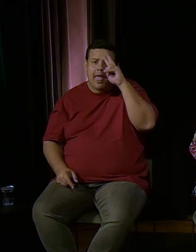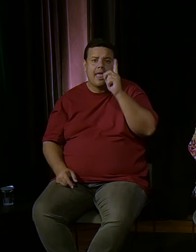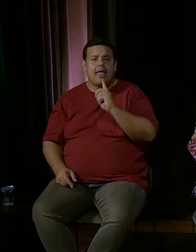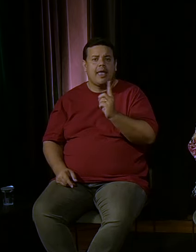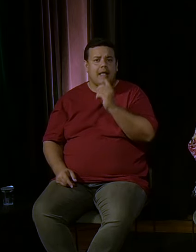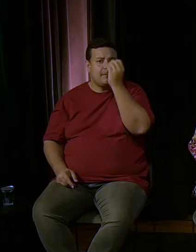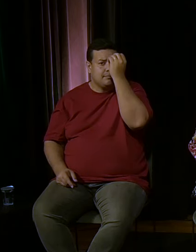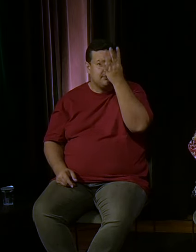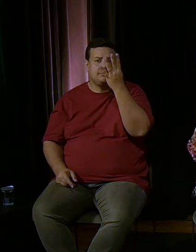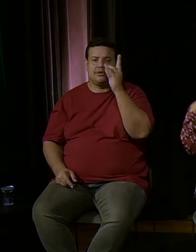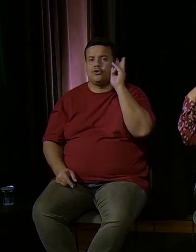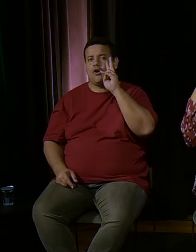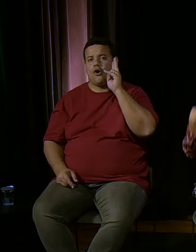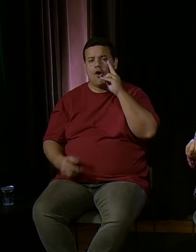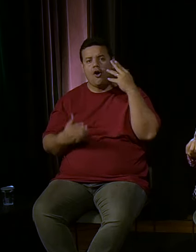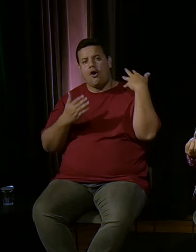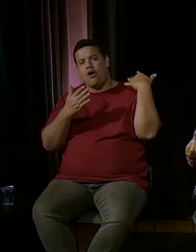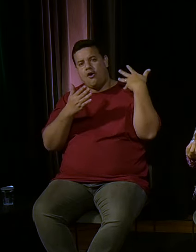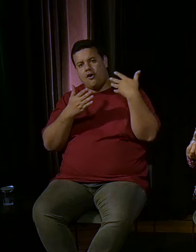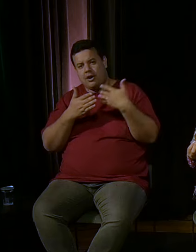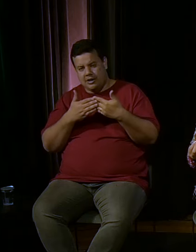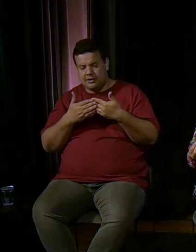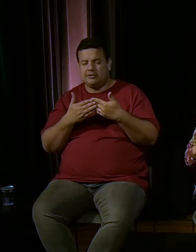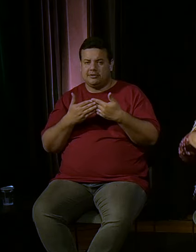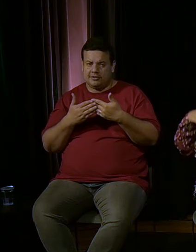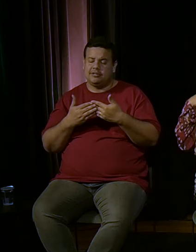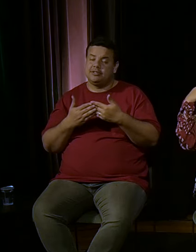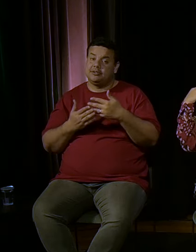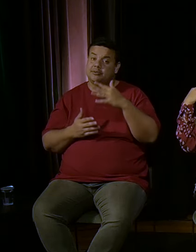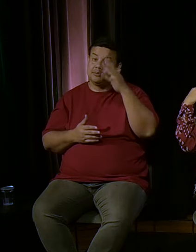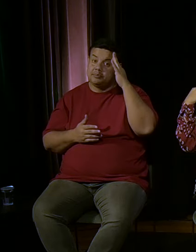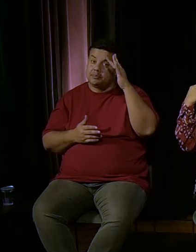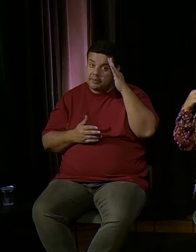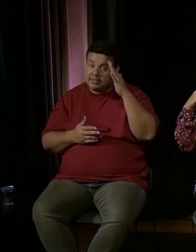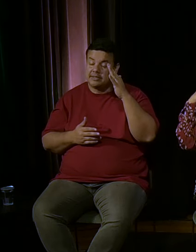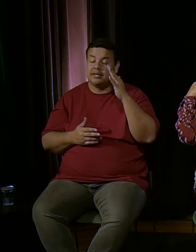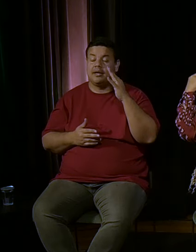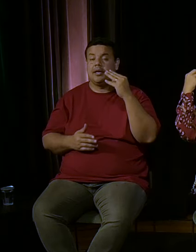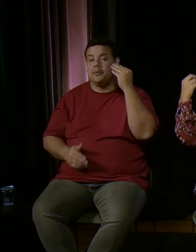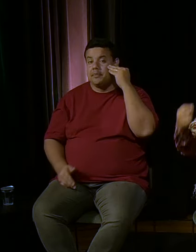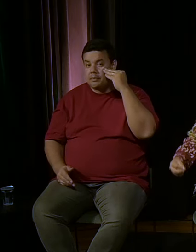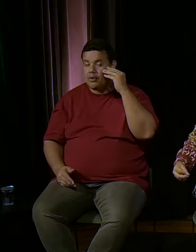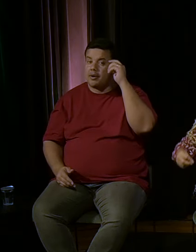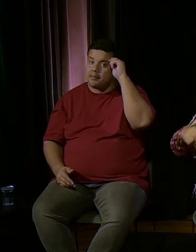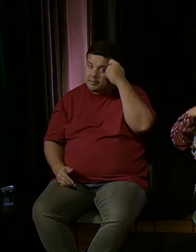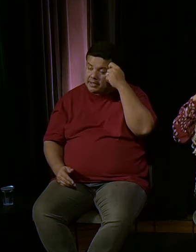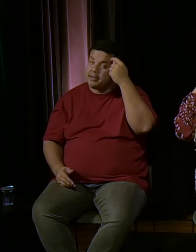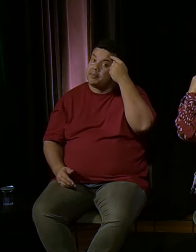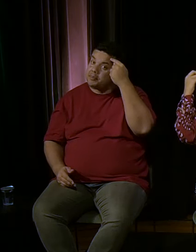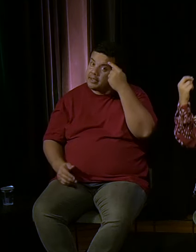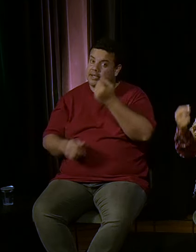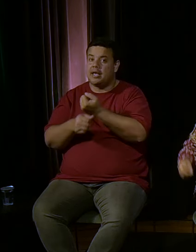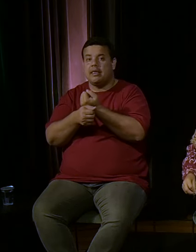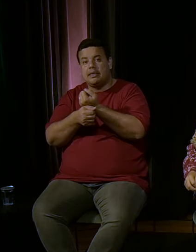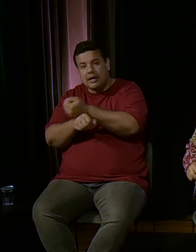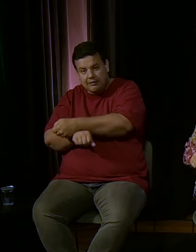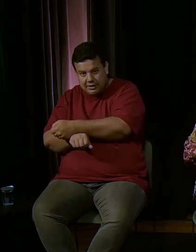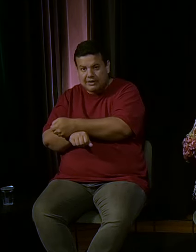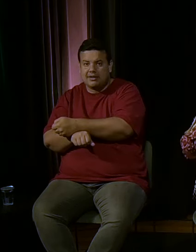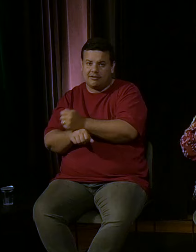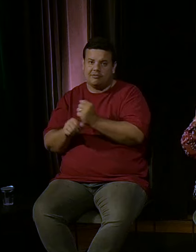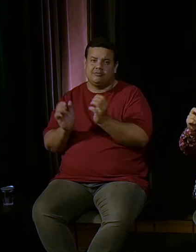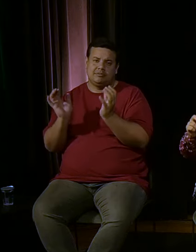história. E aí, quando a gente vai pensar em memórias pretas, a gente pensa na escravização, a gente pensa na